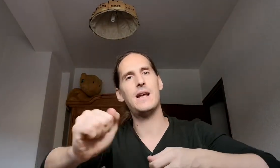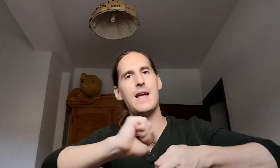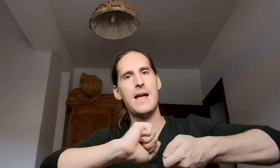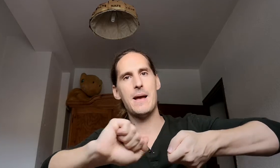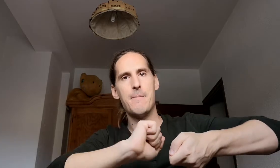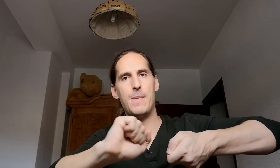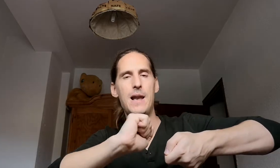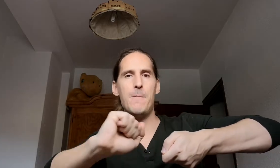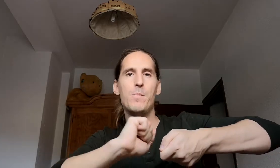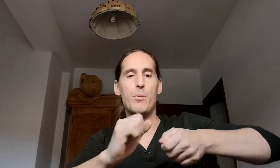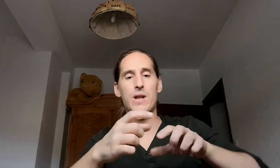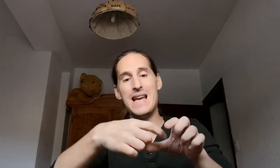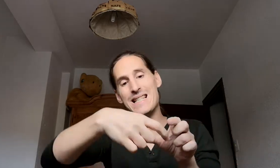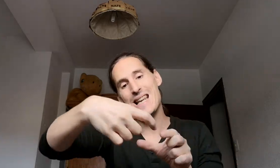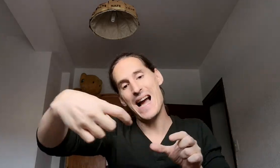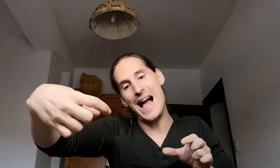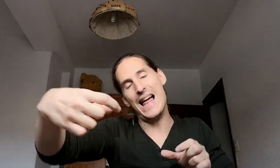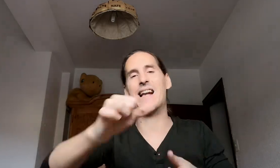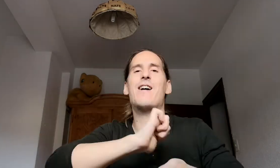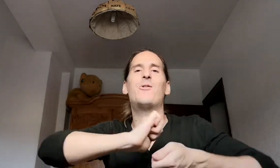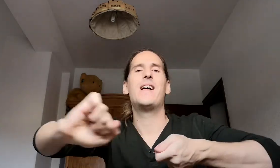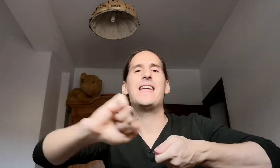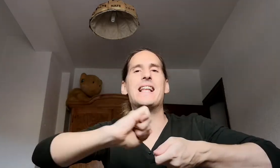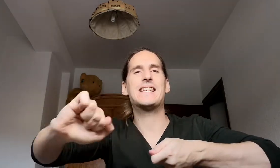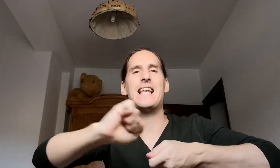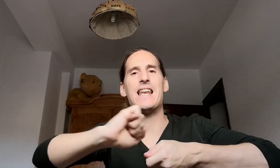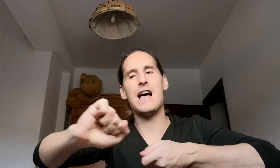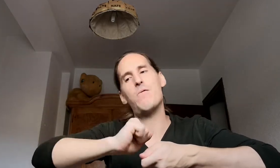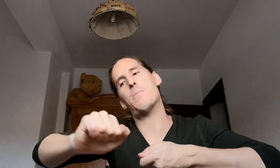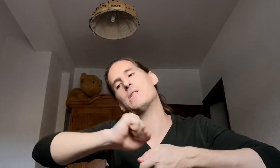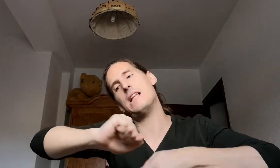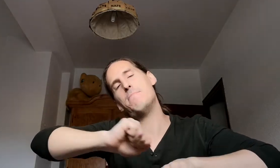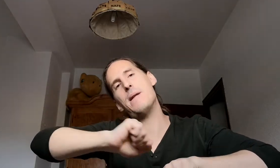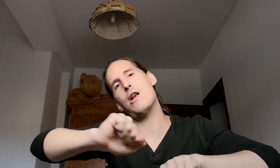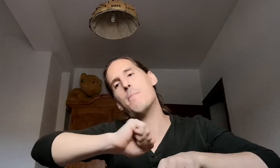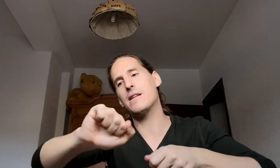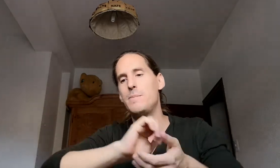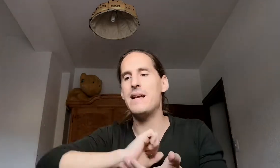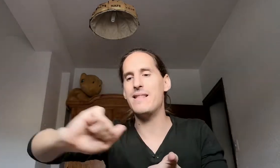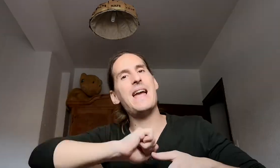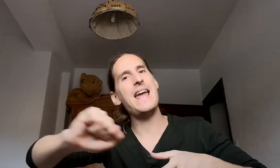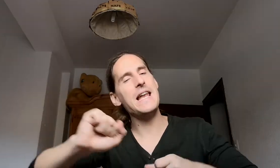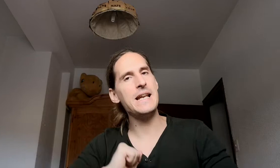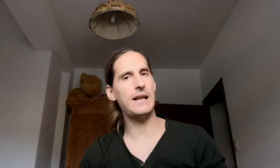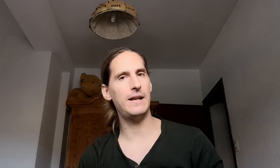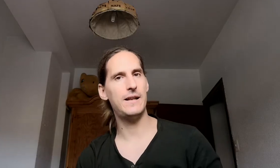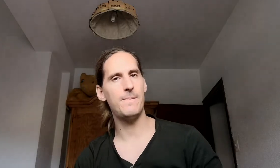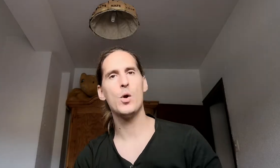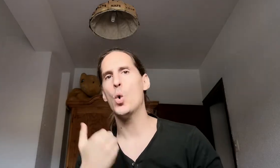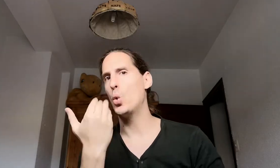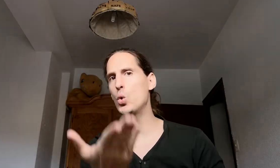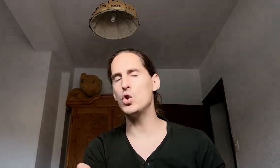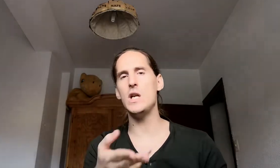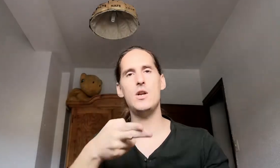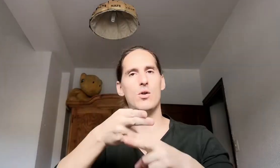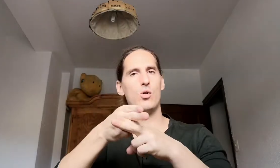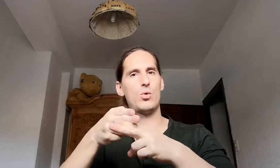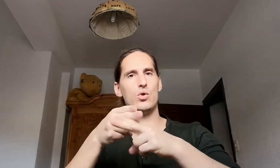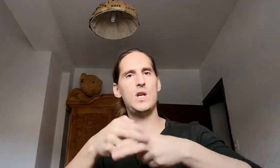adelante. ¿Vale? Porque es alargado. Y al ser alargado, vamos a limpiarlo más bien en línea recta. Un cuchillo.